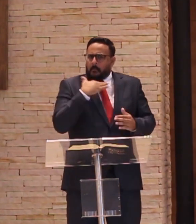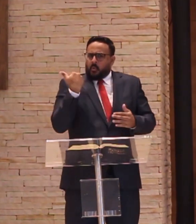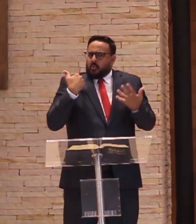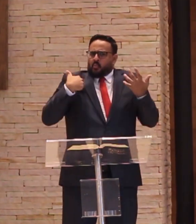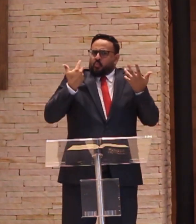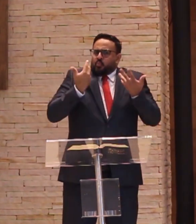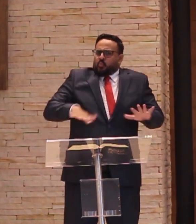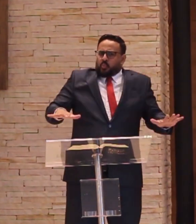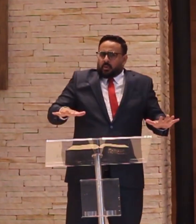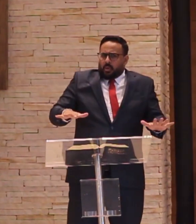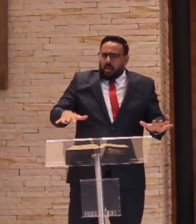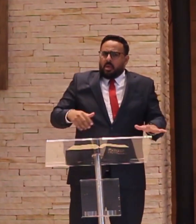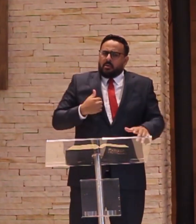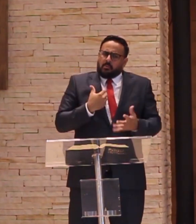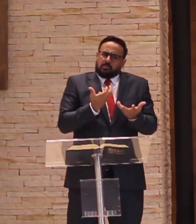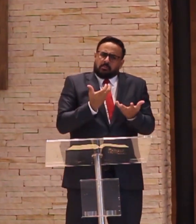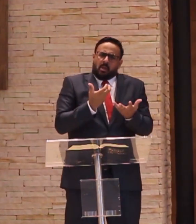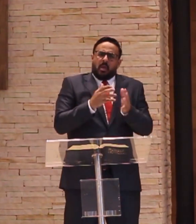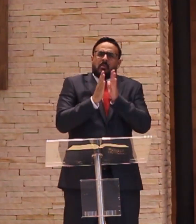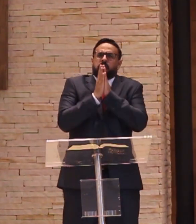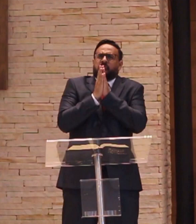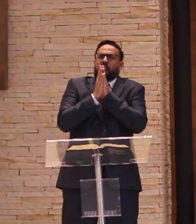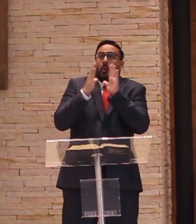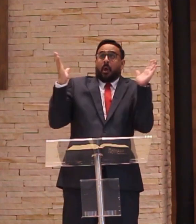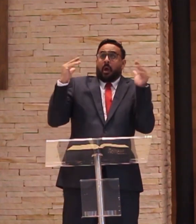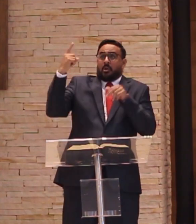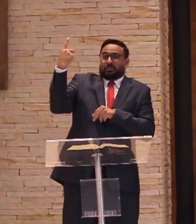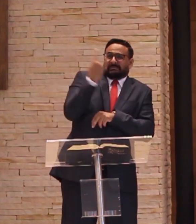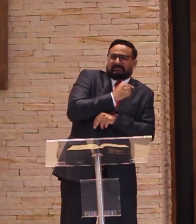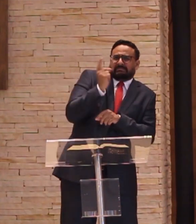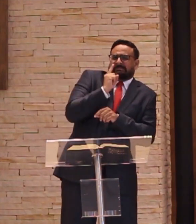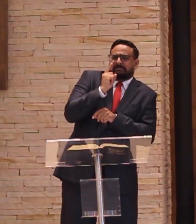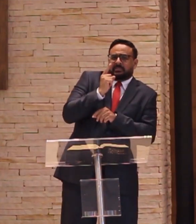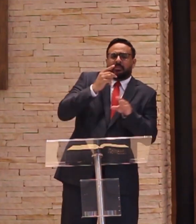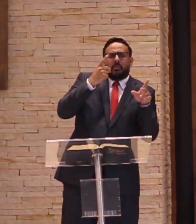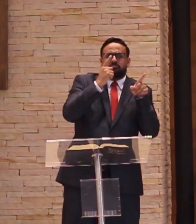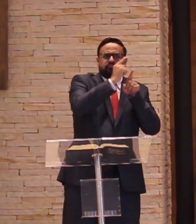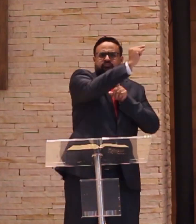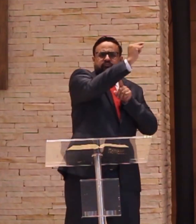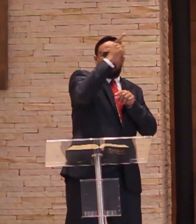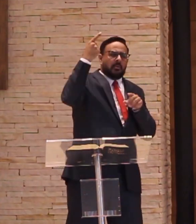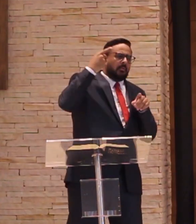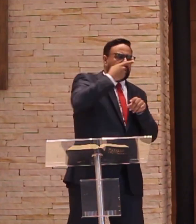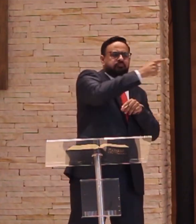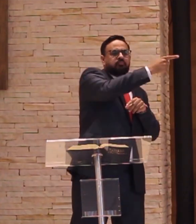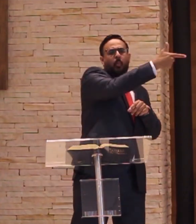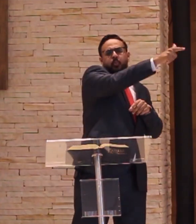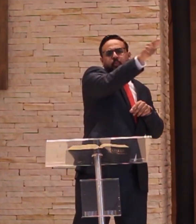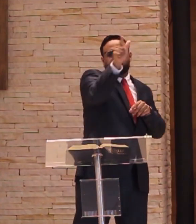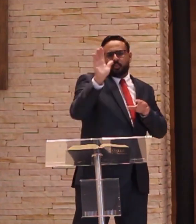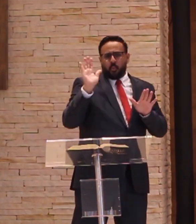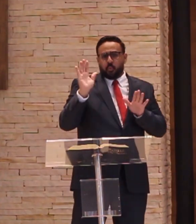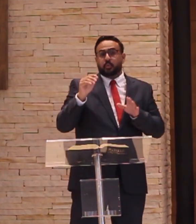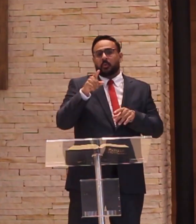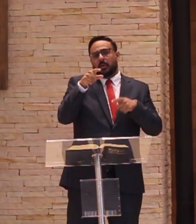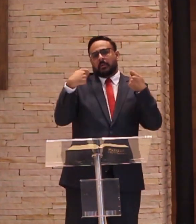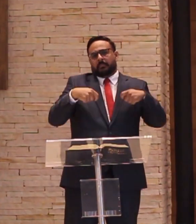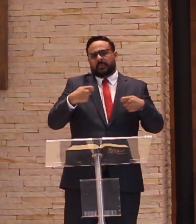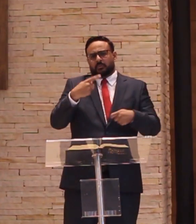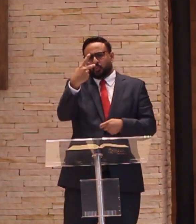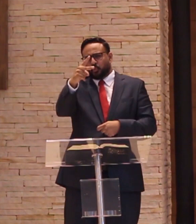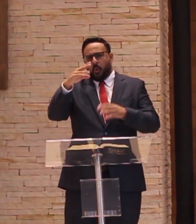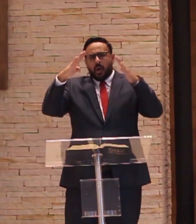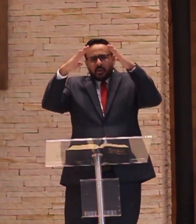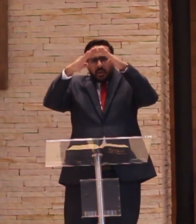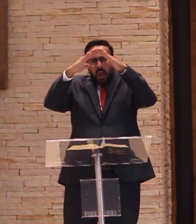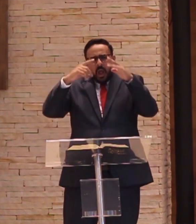não tiver marcada, o primogênito será levado, irá morrer. Então o